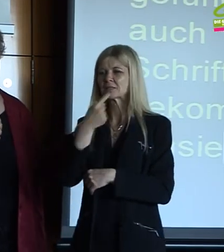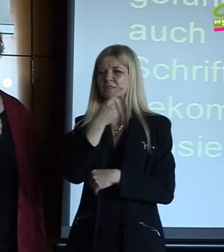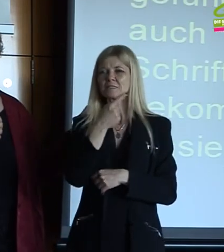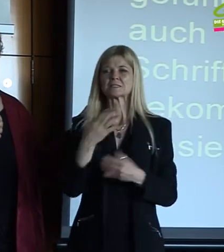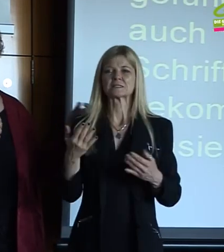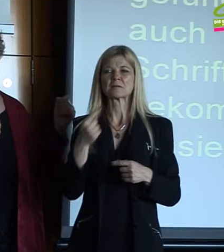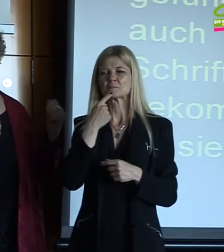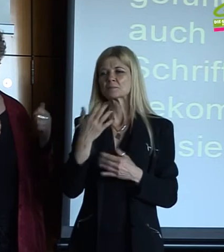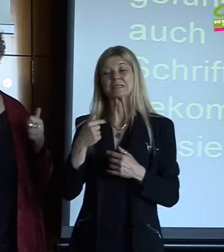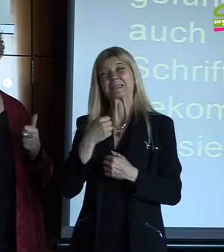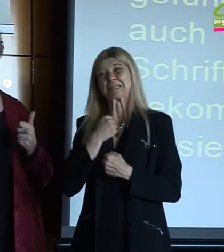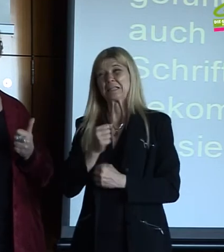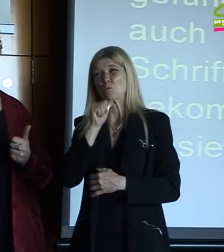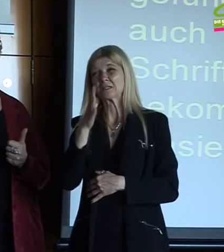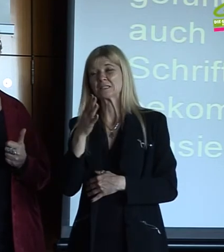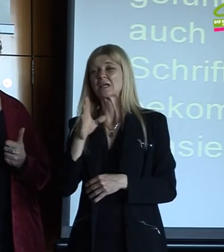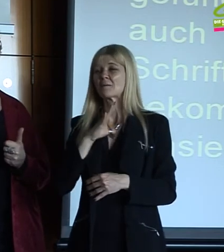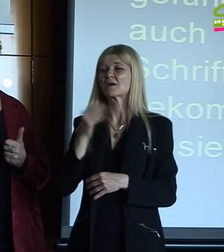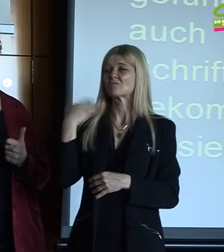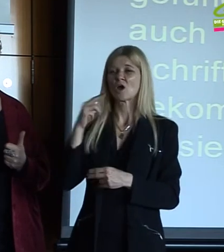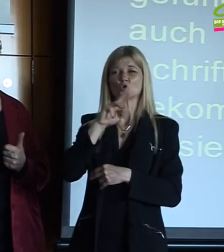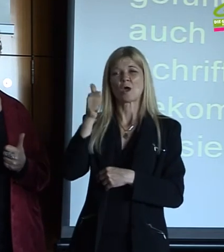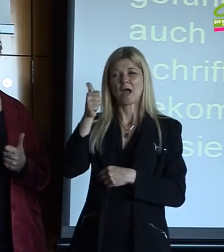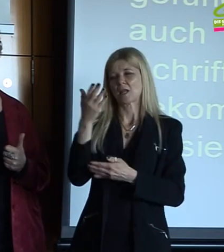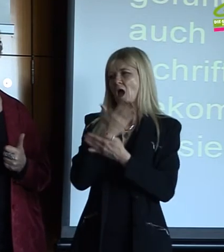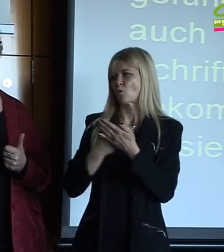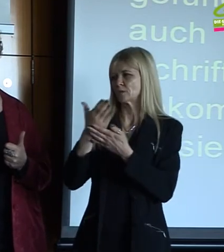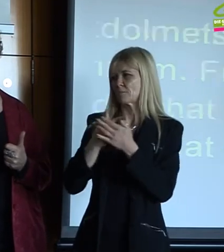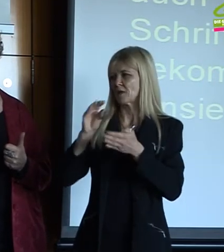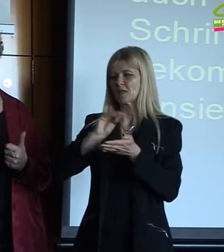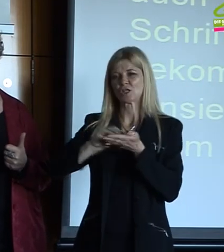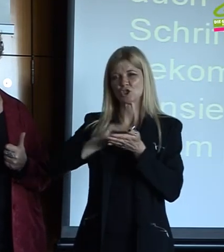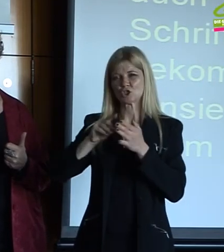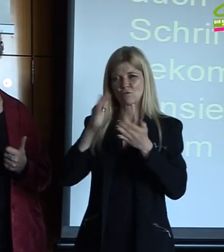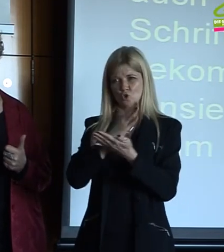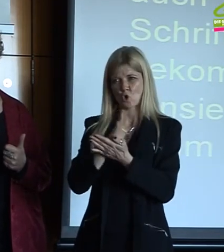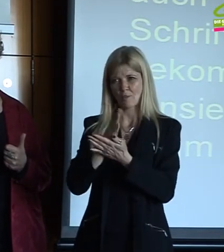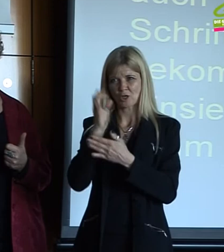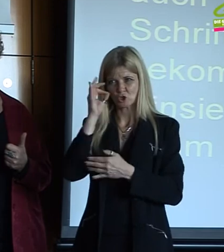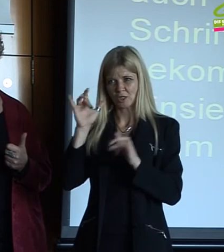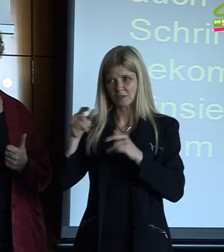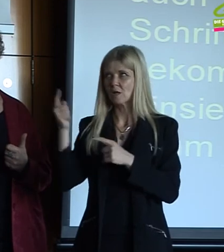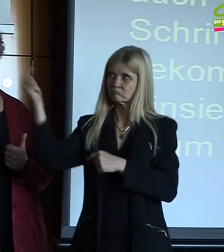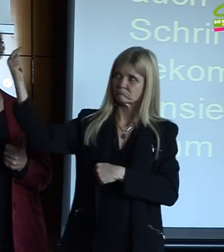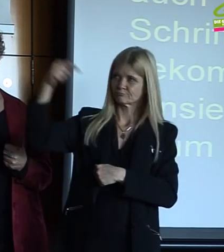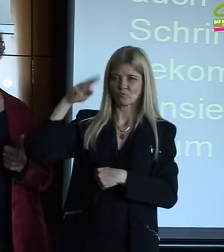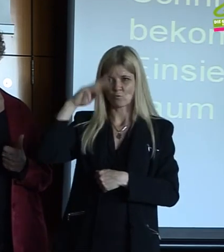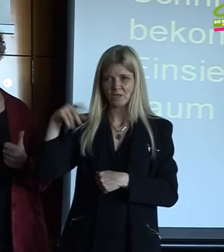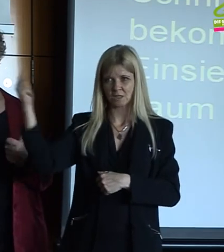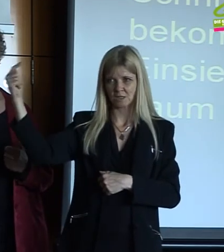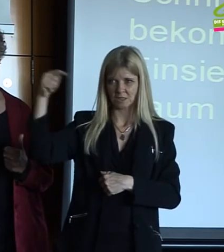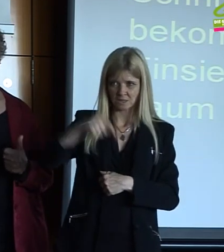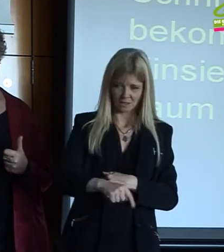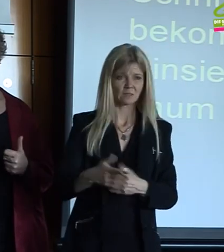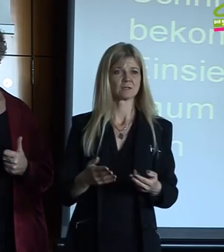kaum zu. Wir hatten nur eine einzige ausgebildete Schriftdolmetscherin bekommen, die aus Wien angereist ist. Und